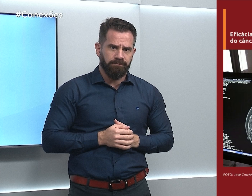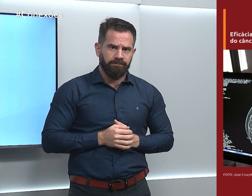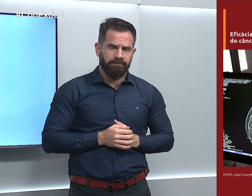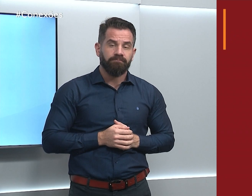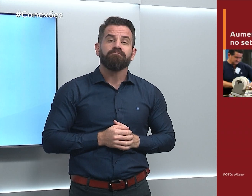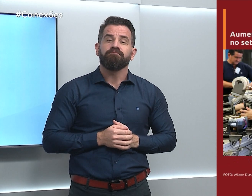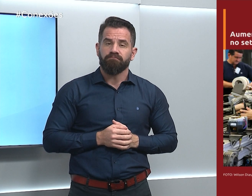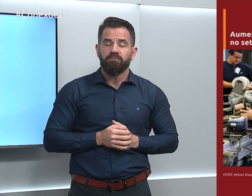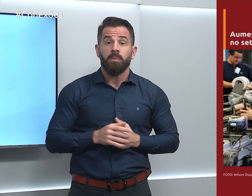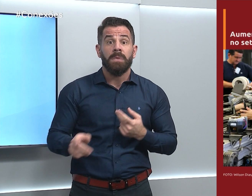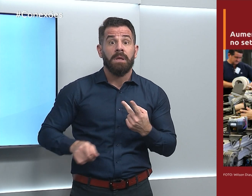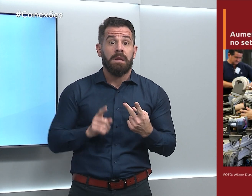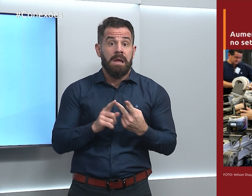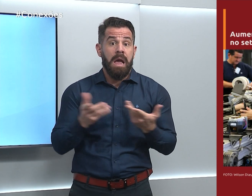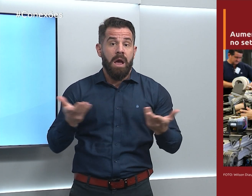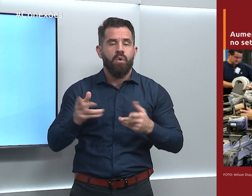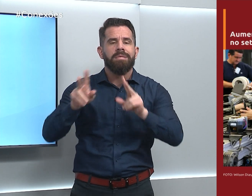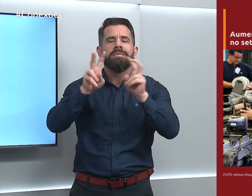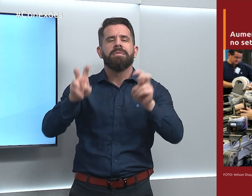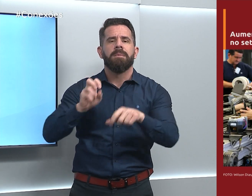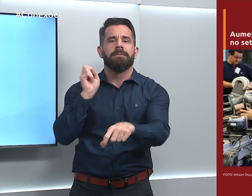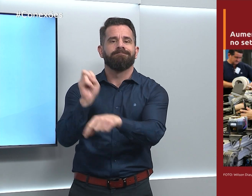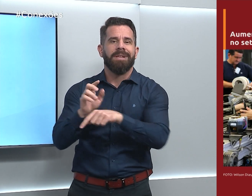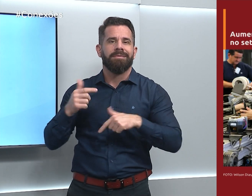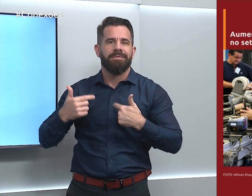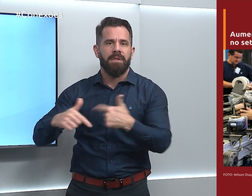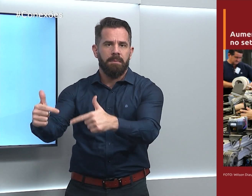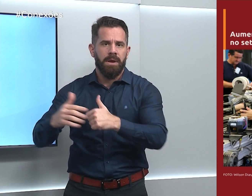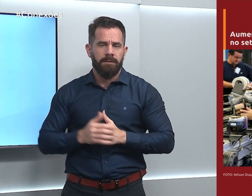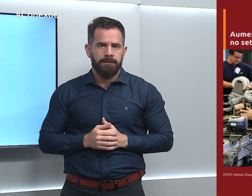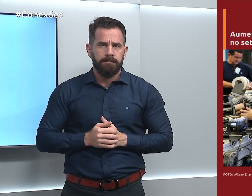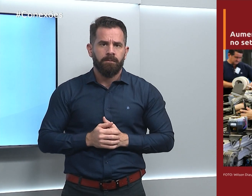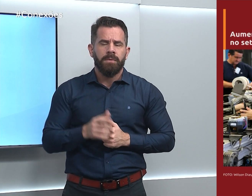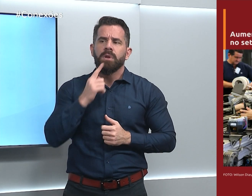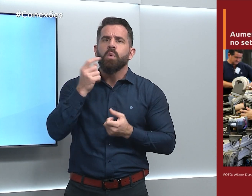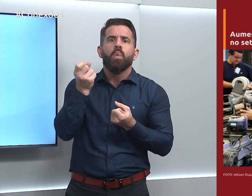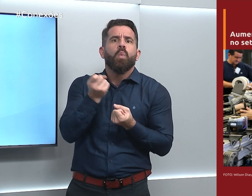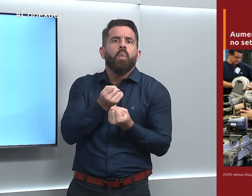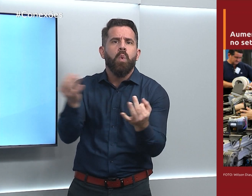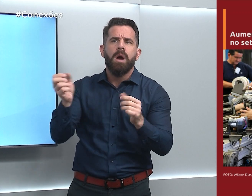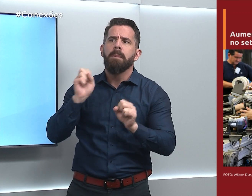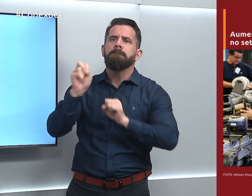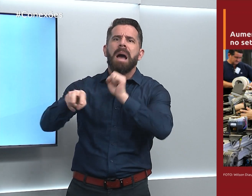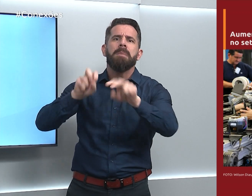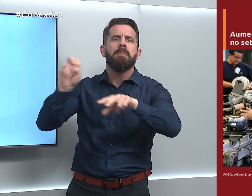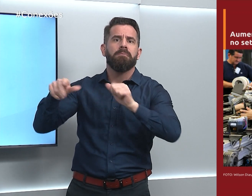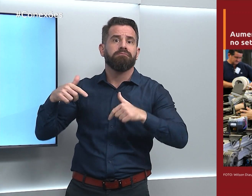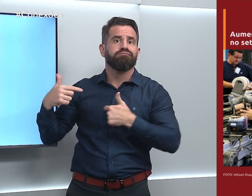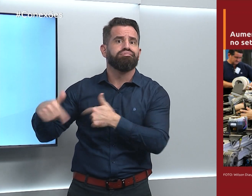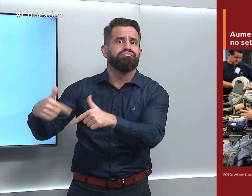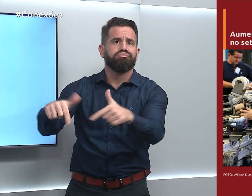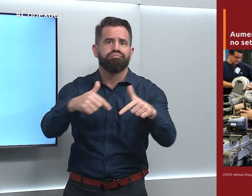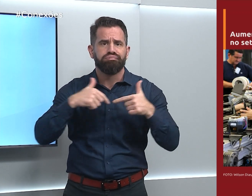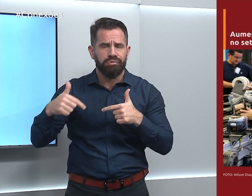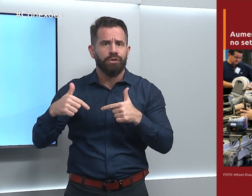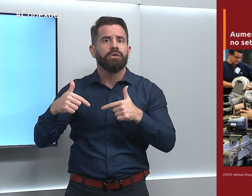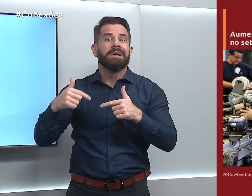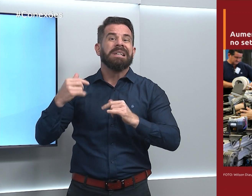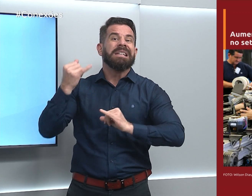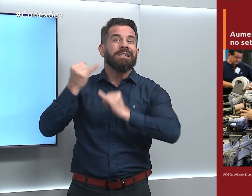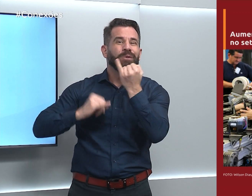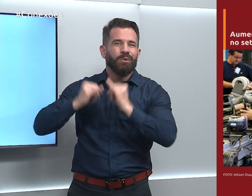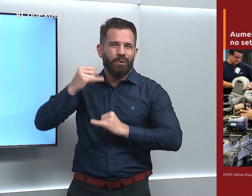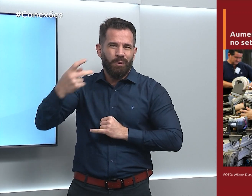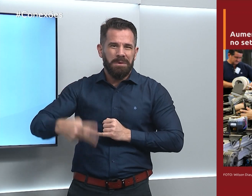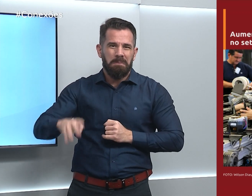Bom, e agora vamos falar sobre o mercado de trabalho. O número de postos criados pelo setor industrial brasileiro teve um aumento